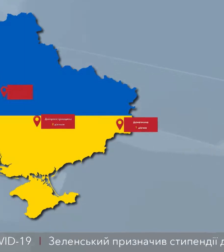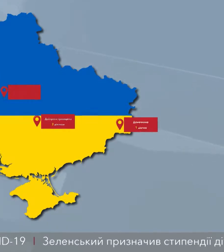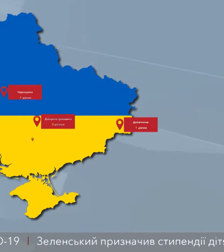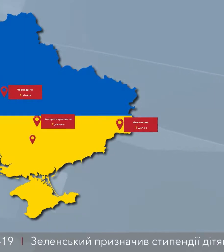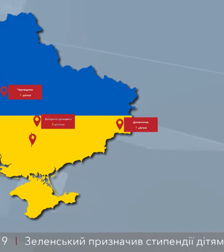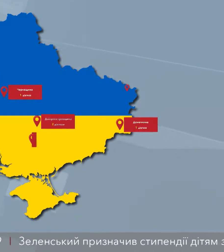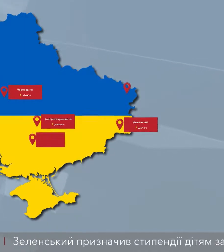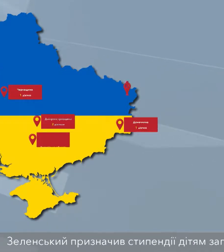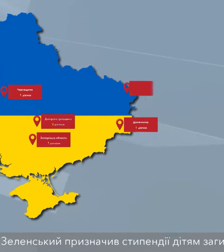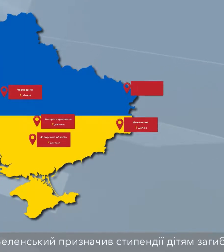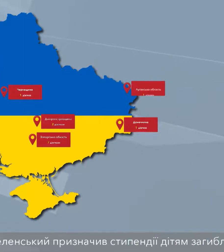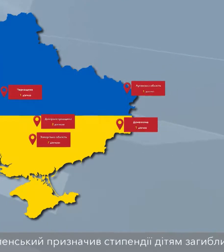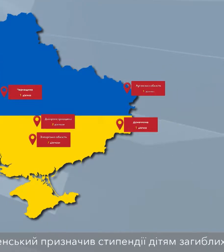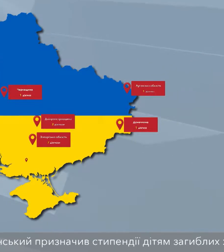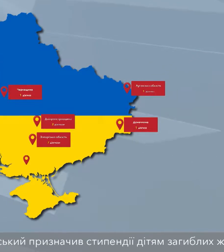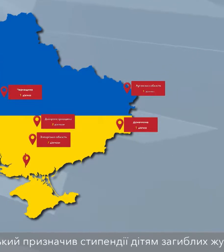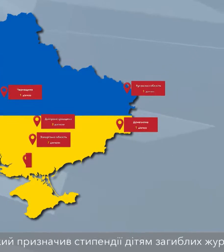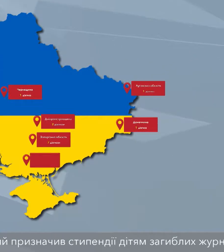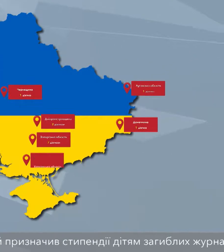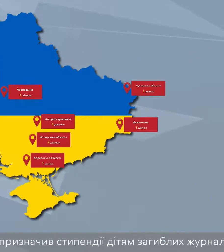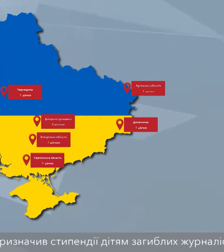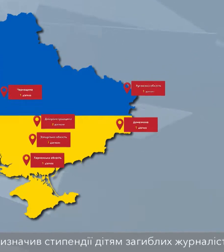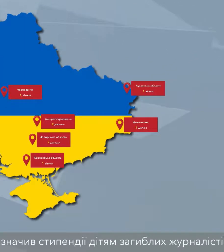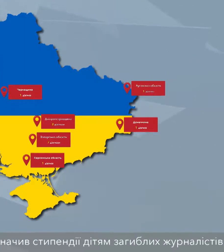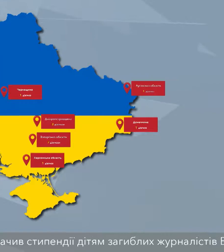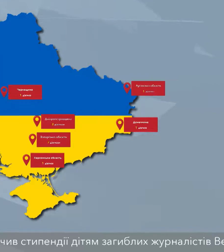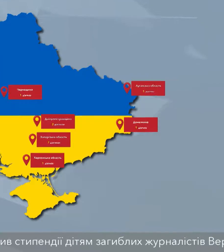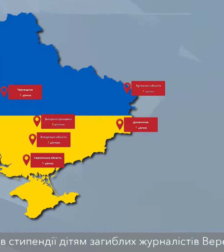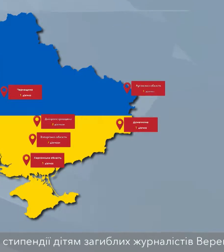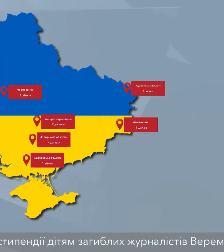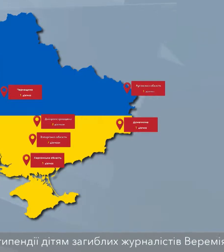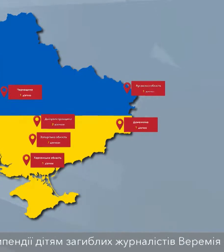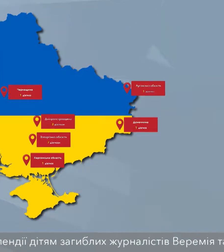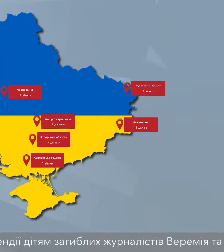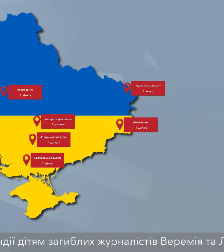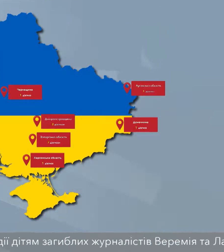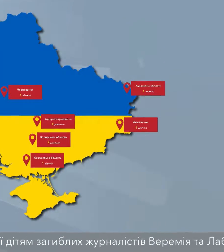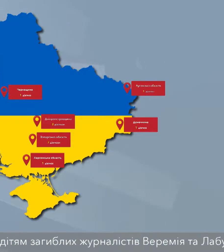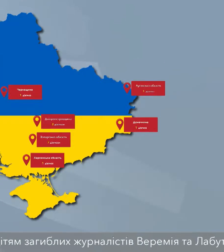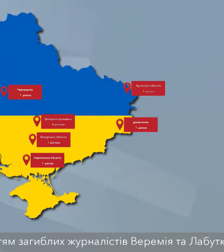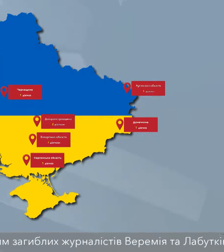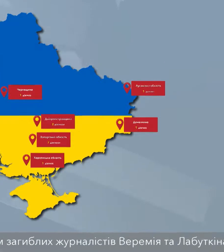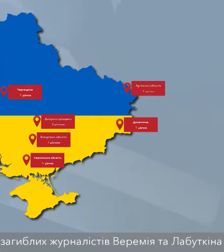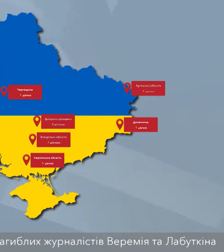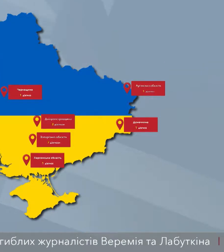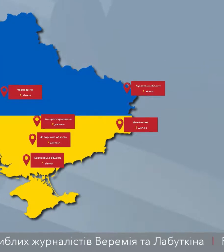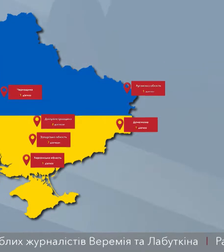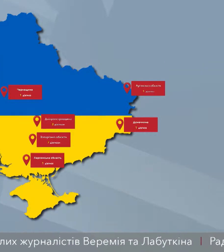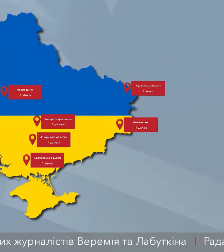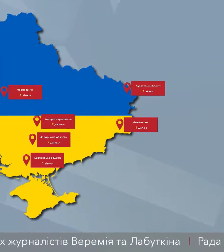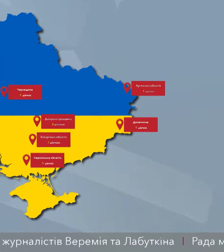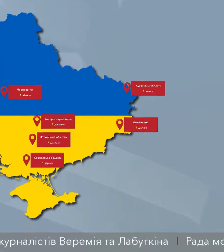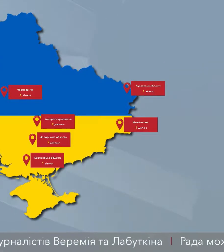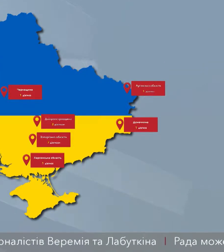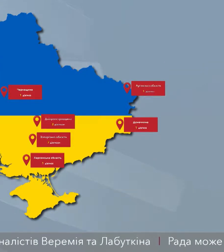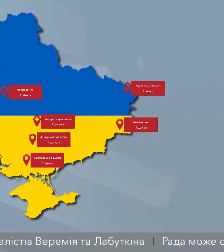як середньої тяжкості. Загалом, за інформацією МОЗ, за добу кількість хворих на коронавірус зросла на 43 людини.